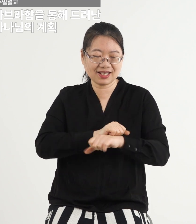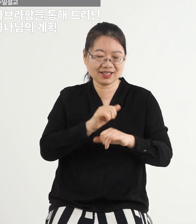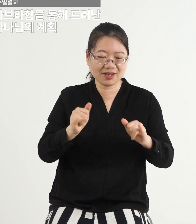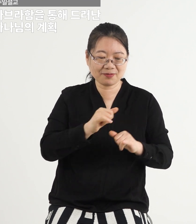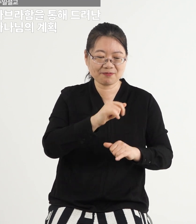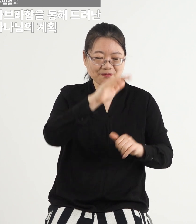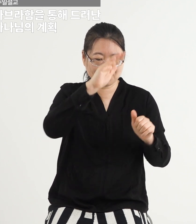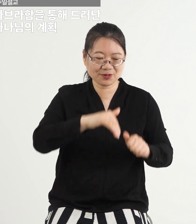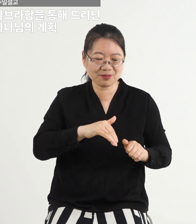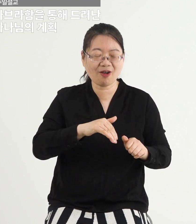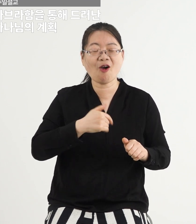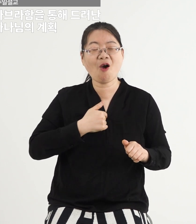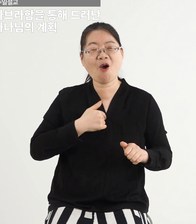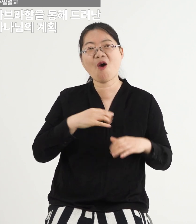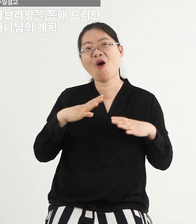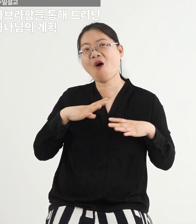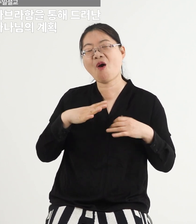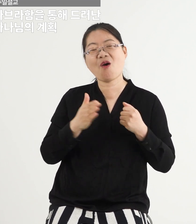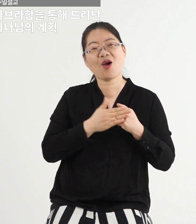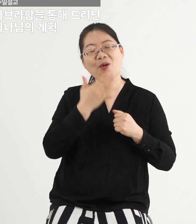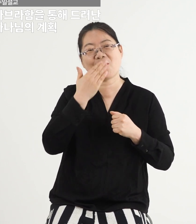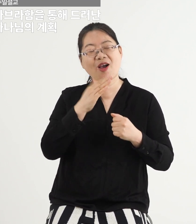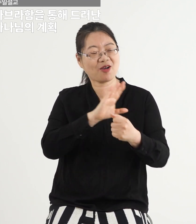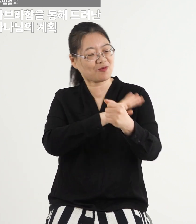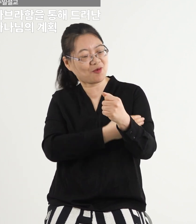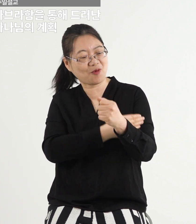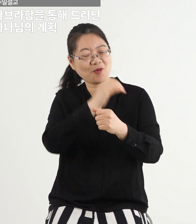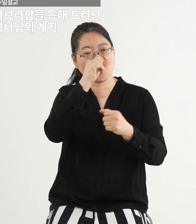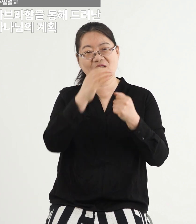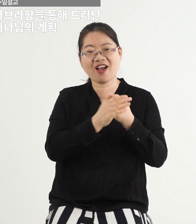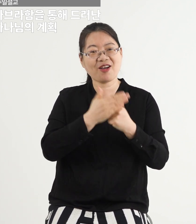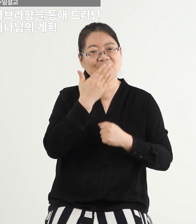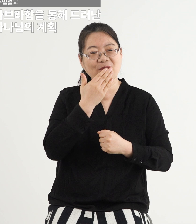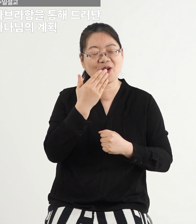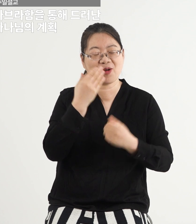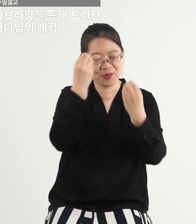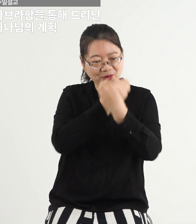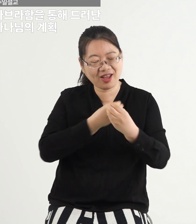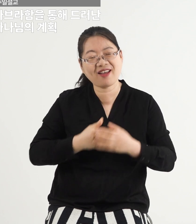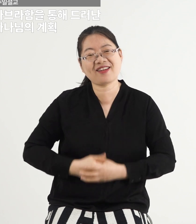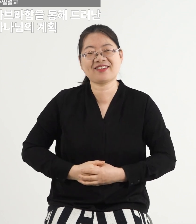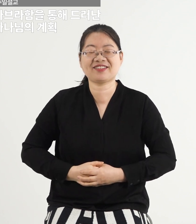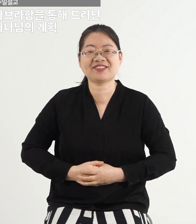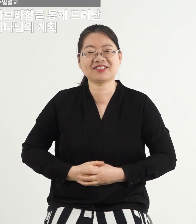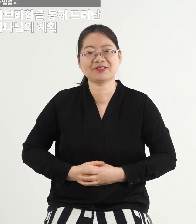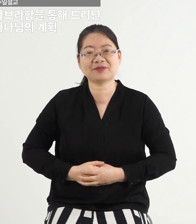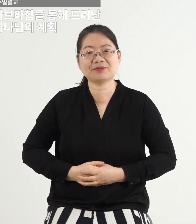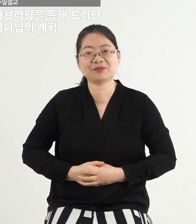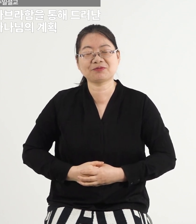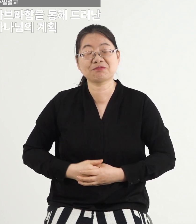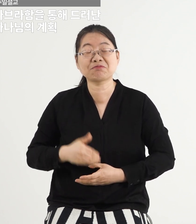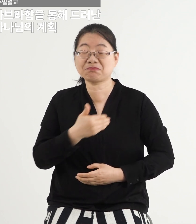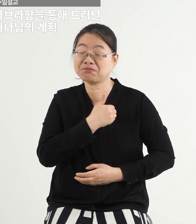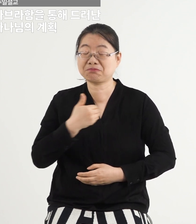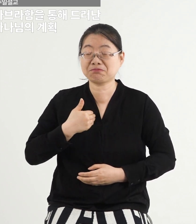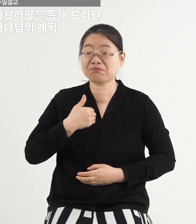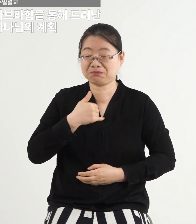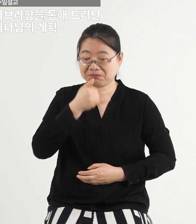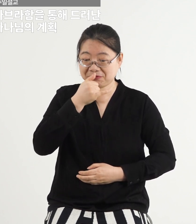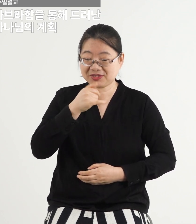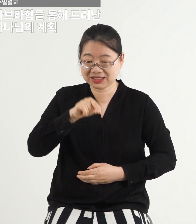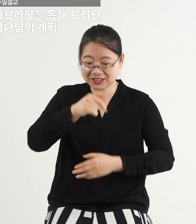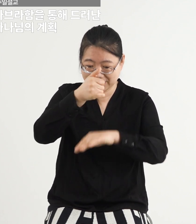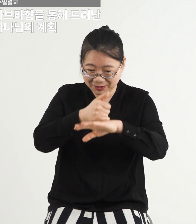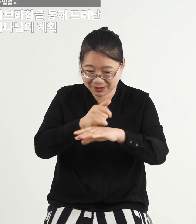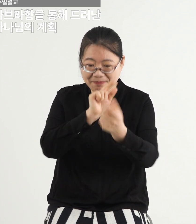똑똑해서 된 거예요. 잘나서 된 거예요. 스펙이 좋아서 된 거예요. 내가 할 만한 재능이 있으니까 이 결과가